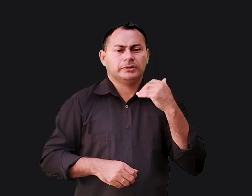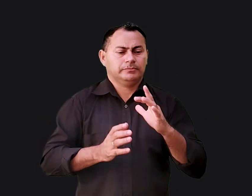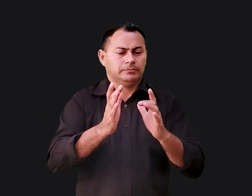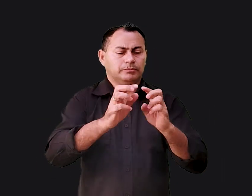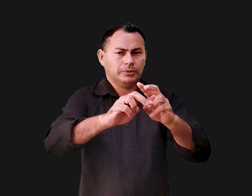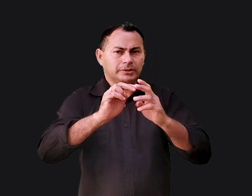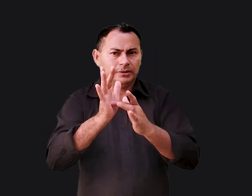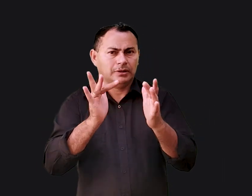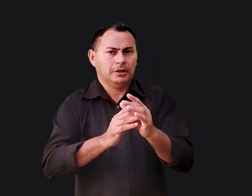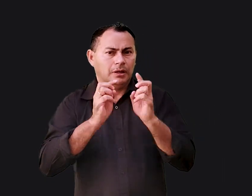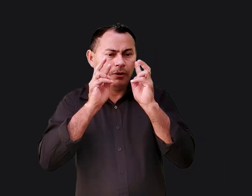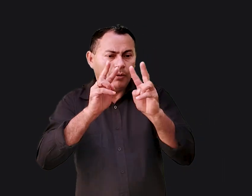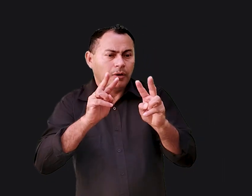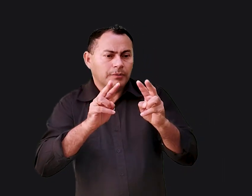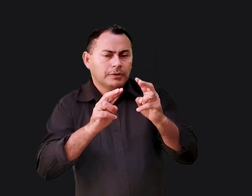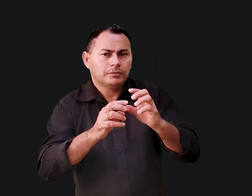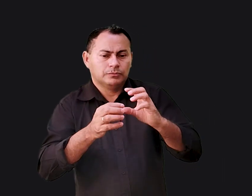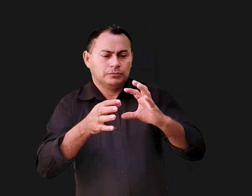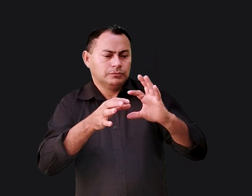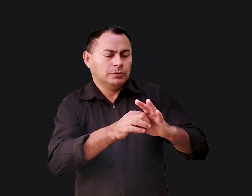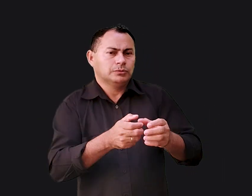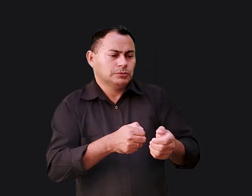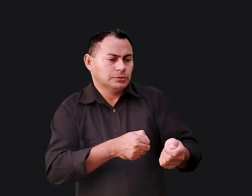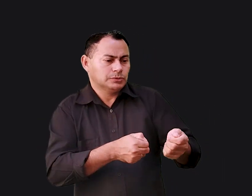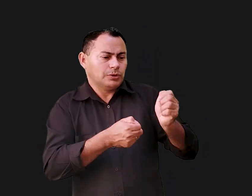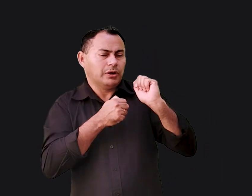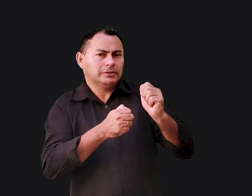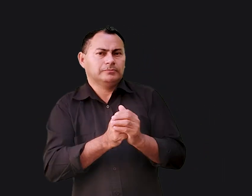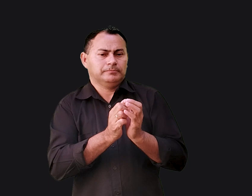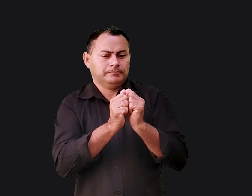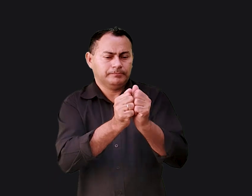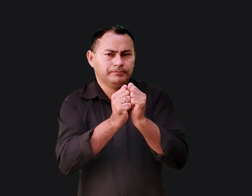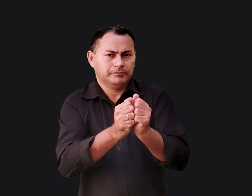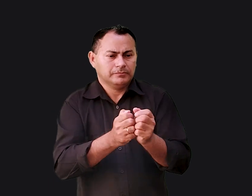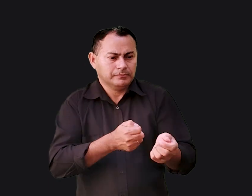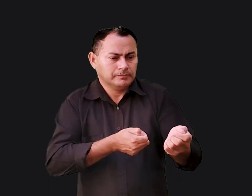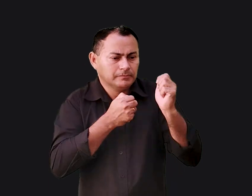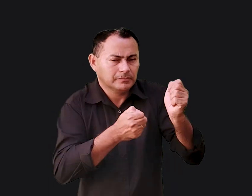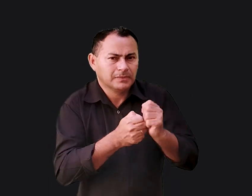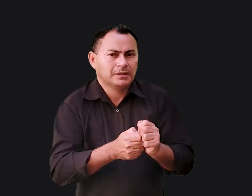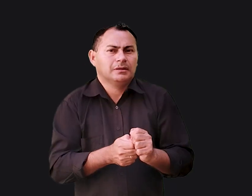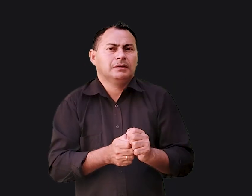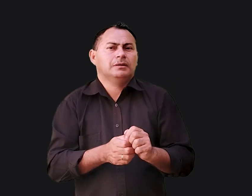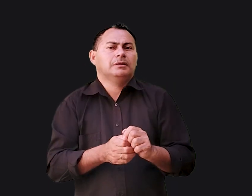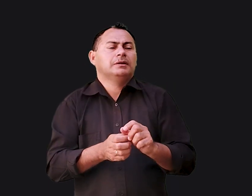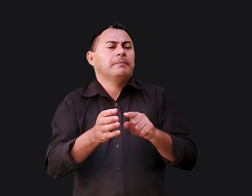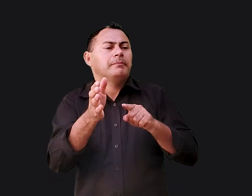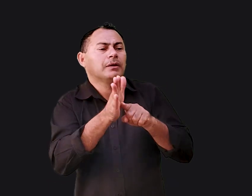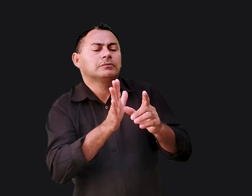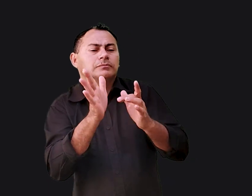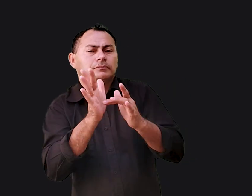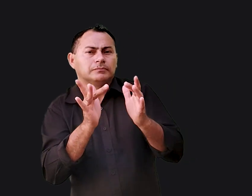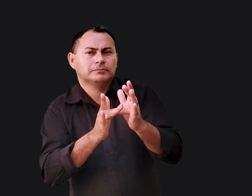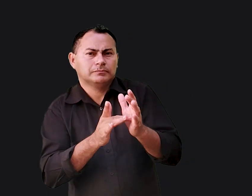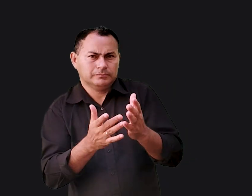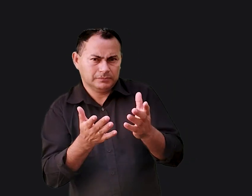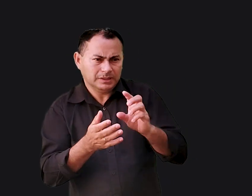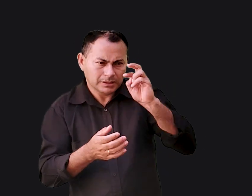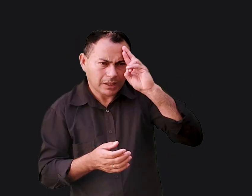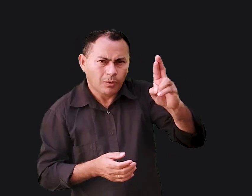por Jesus, ele olhou para o seu sócio pescador da companhia de pesca Zebedeu e perguntou a Jesus: